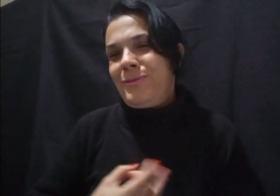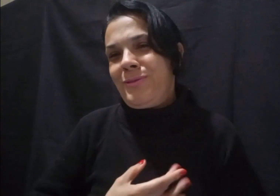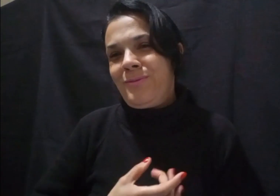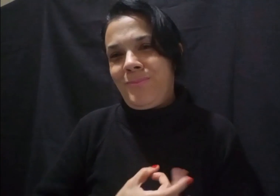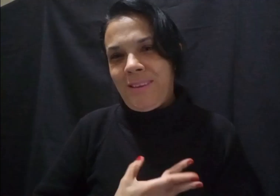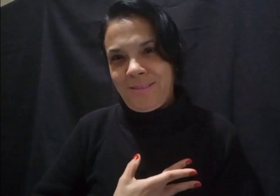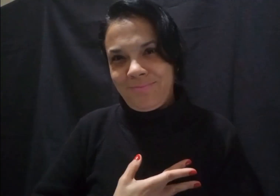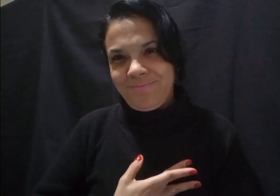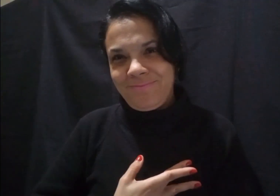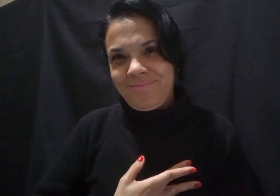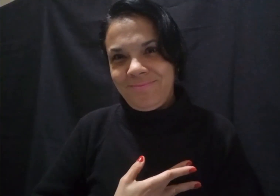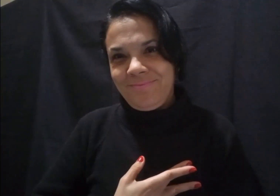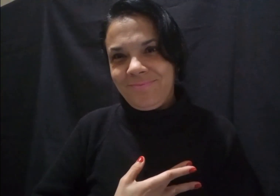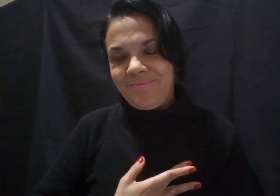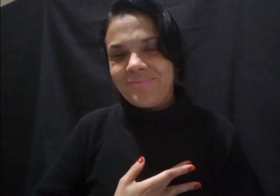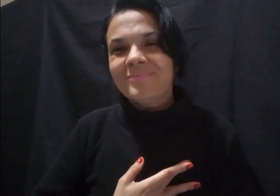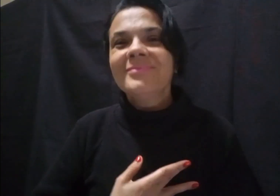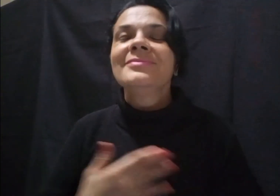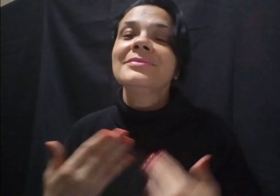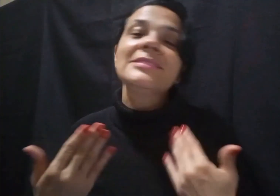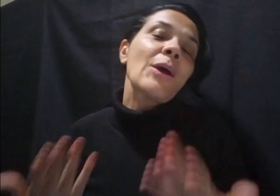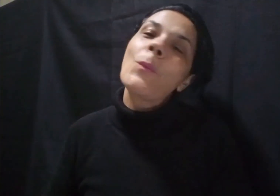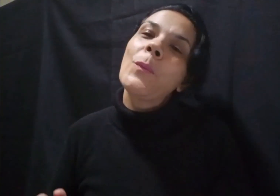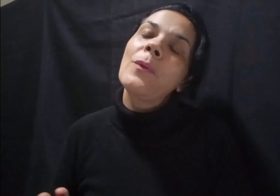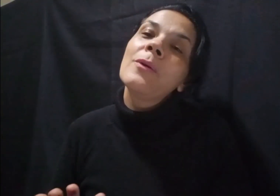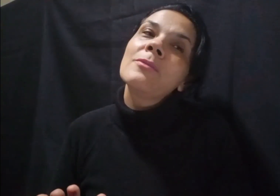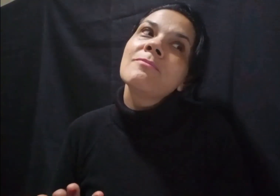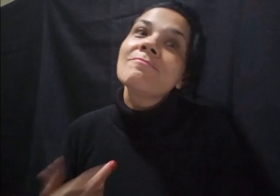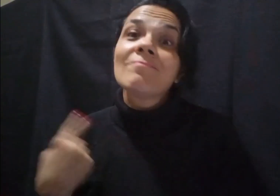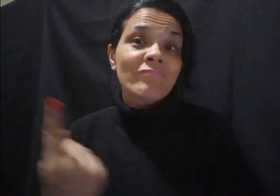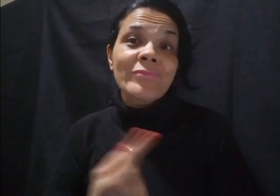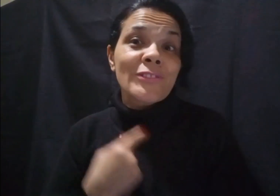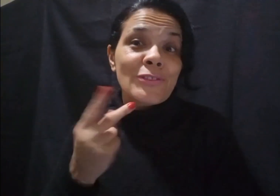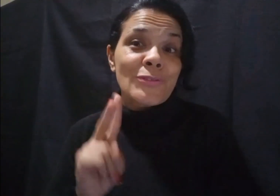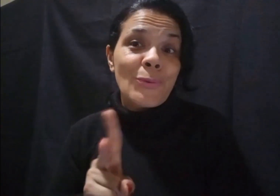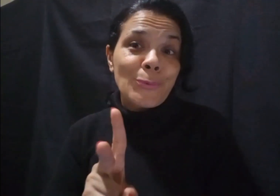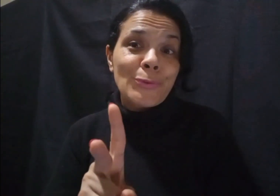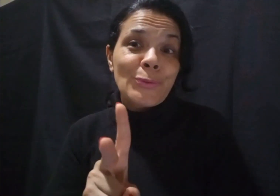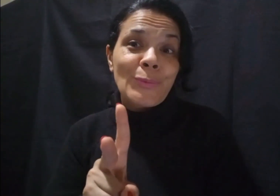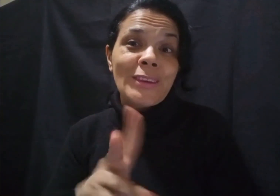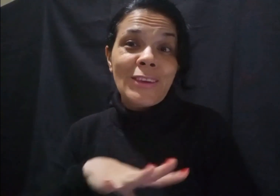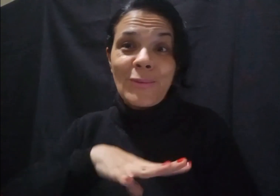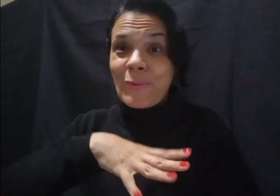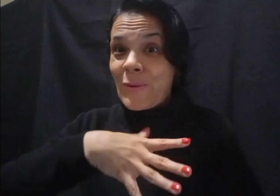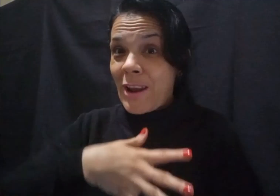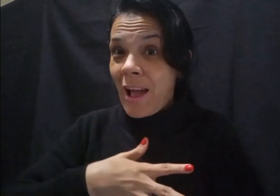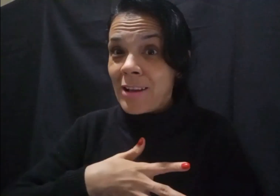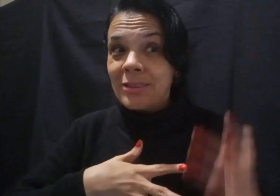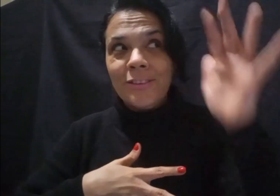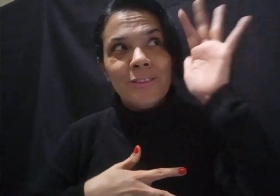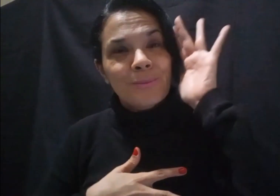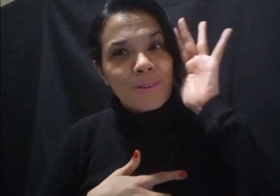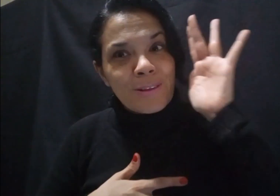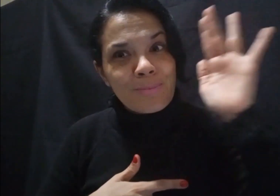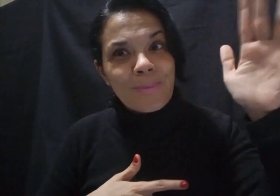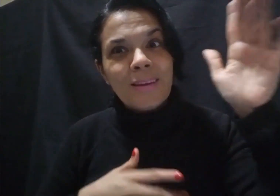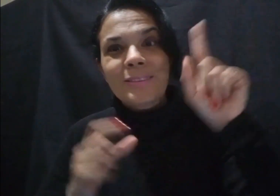qualquer medo. Portanto, possamos cultivar toda a coragem em nossos